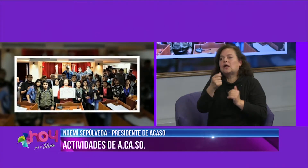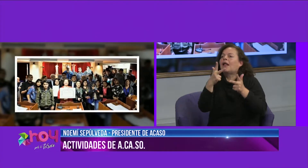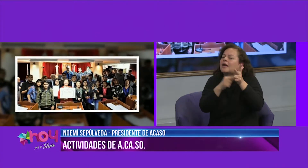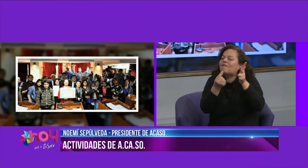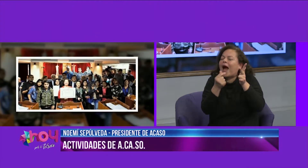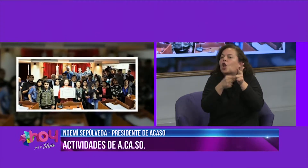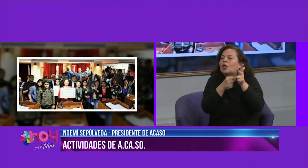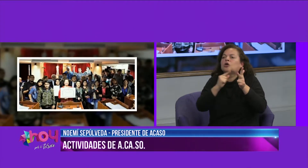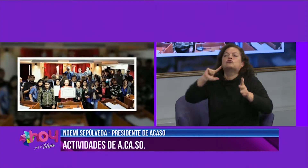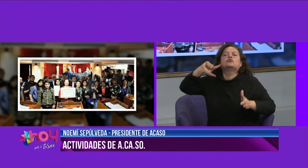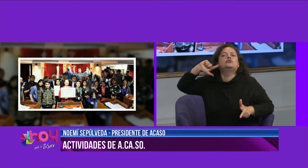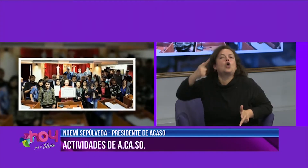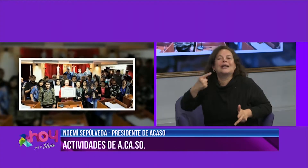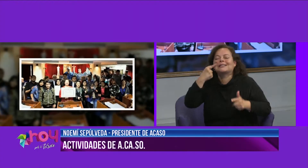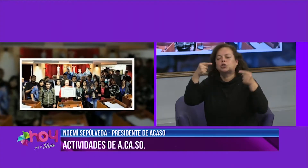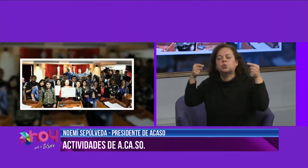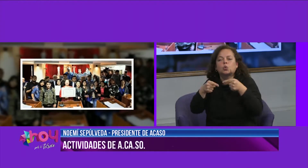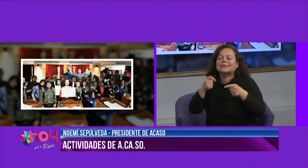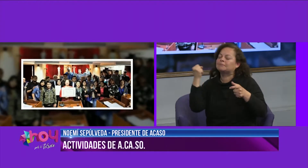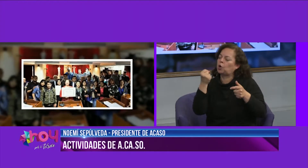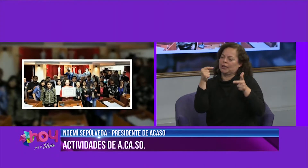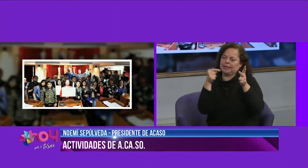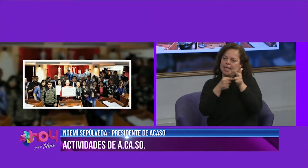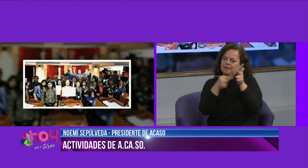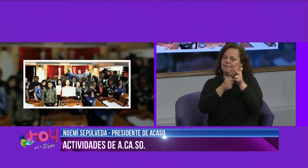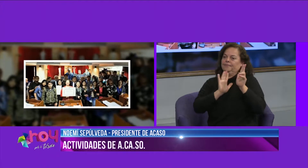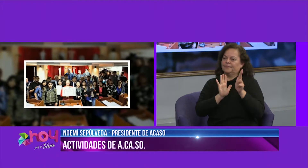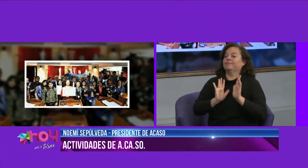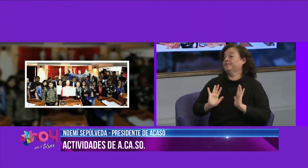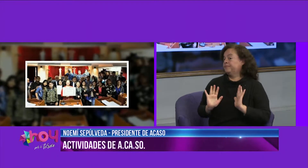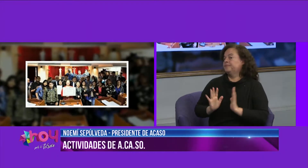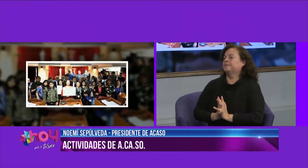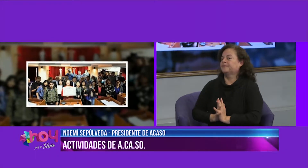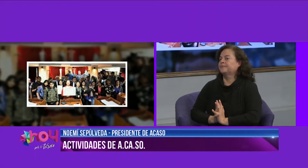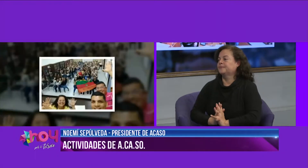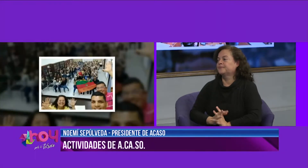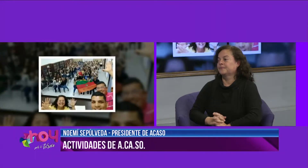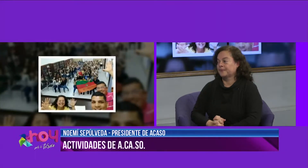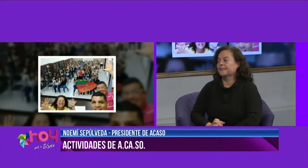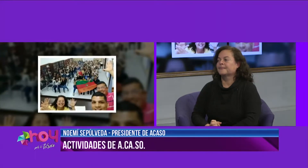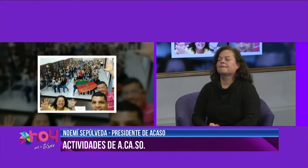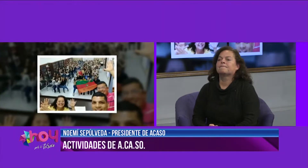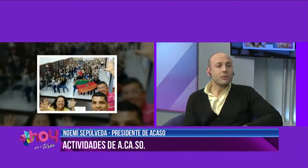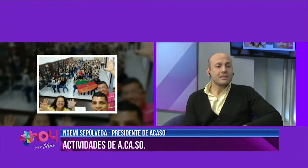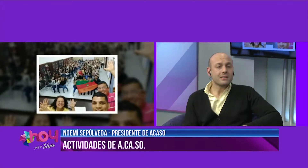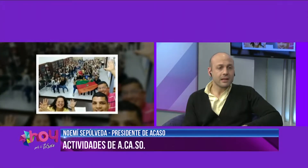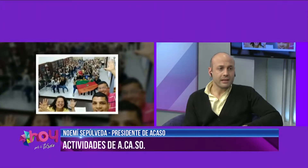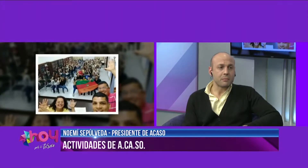alguna manera resguarda el valor de la lengua de señas. Nosotros tenemos instructores sordos que la cuidamos. Contanos un poquito más acerca de este